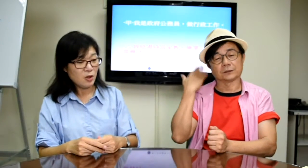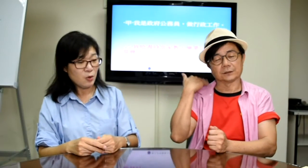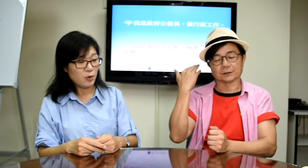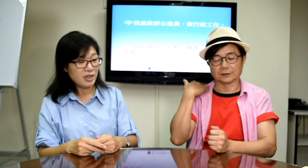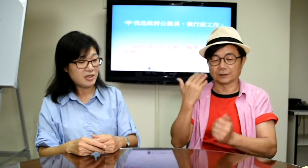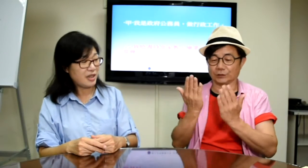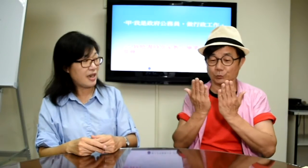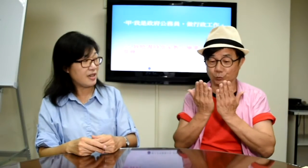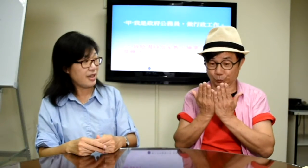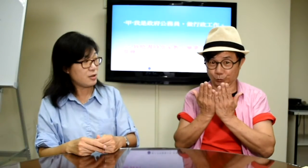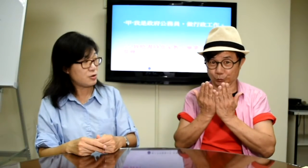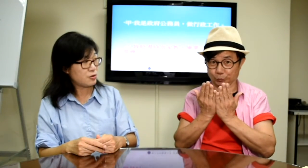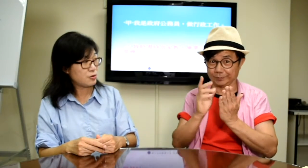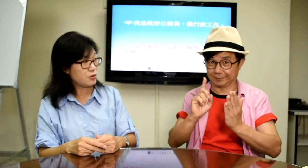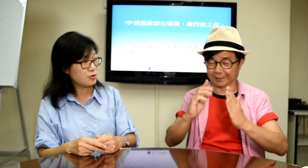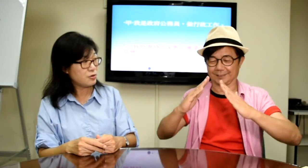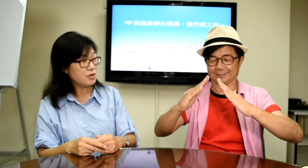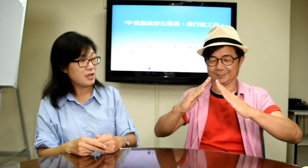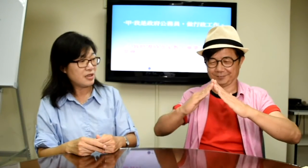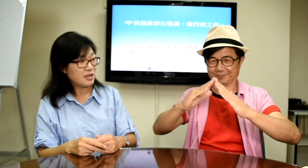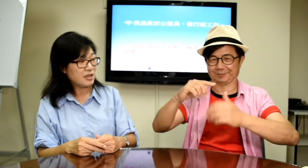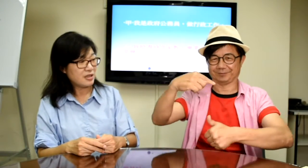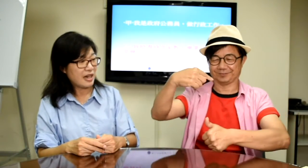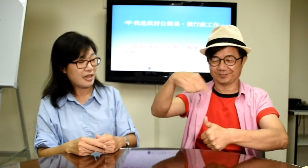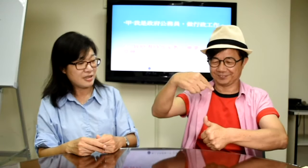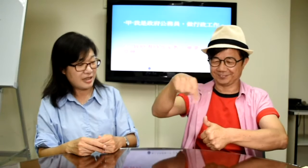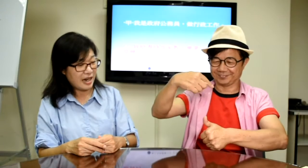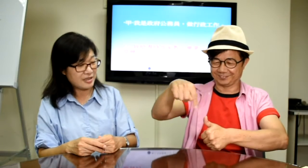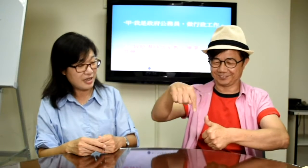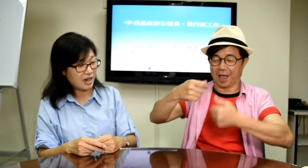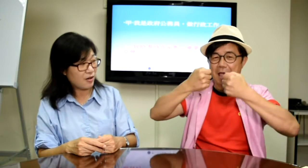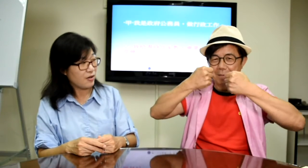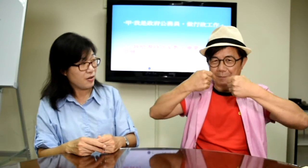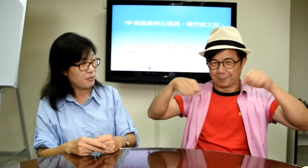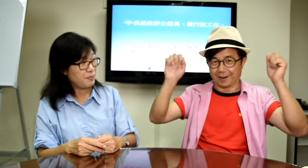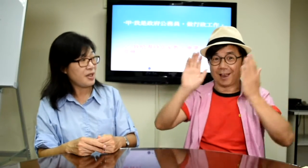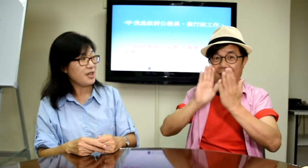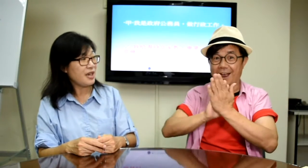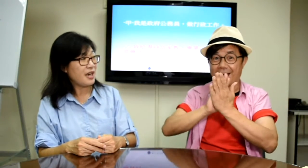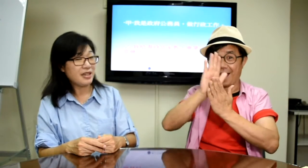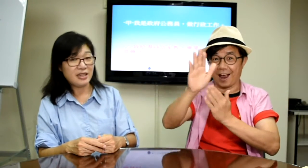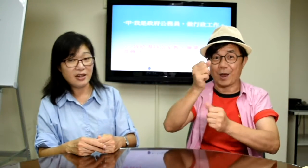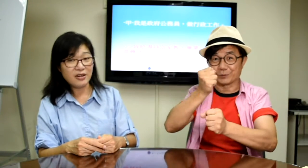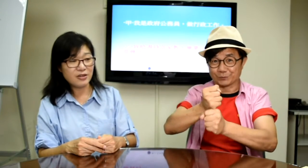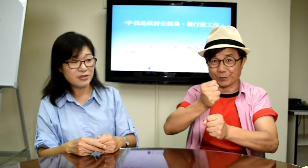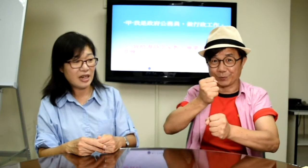我以前念书当家教，毕业以后才